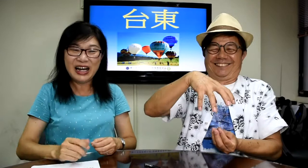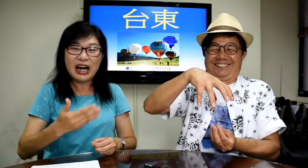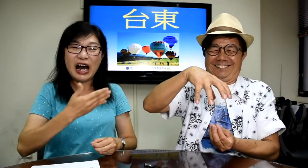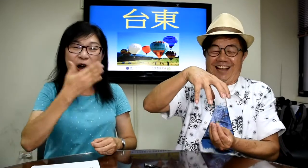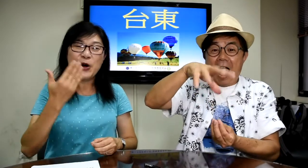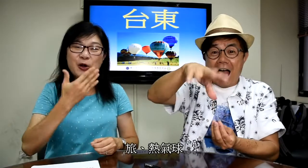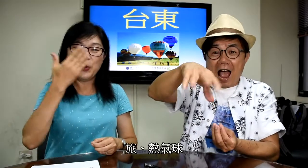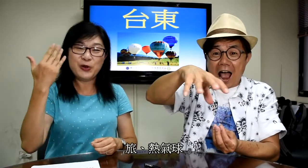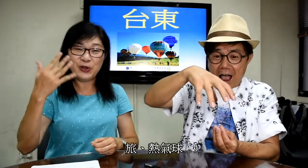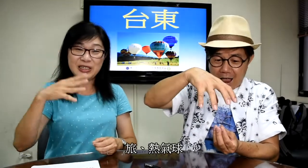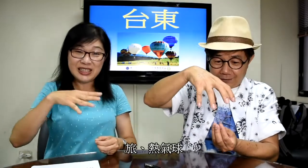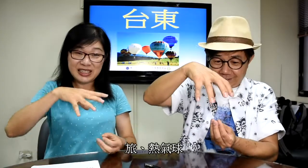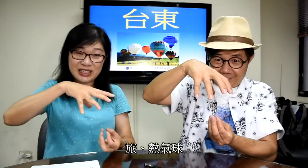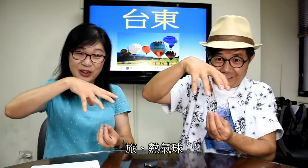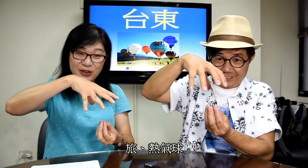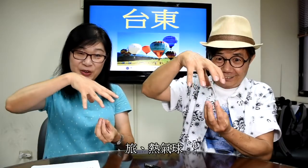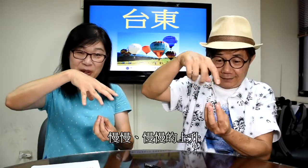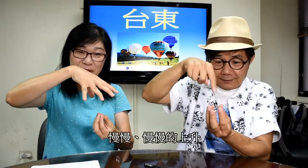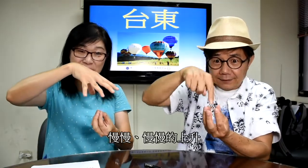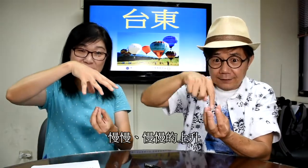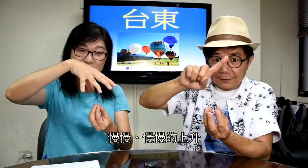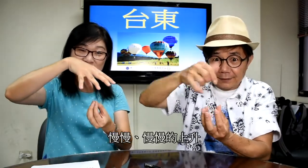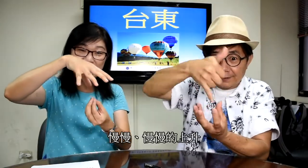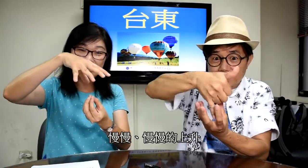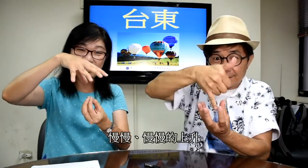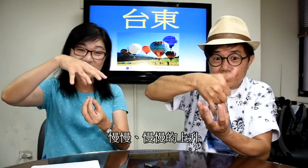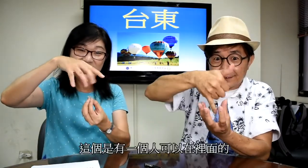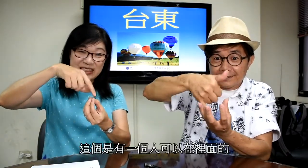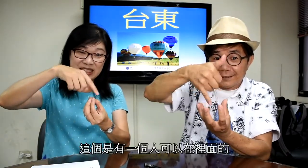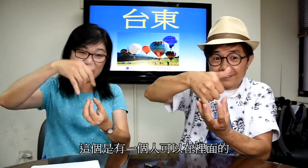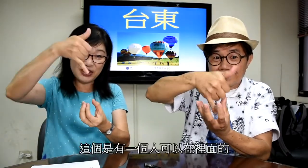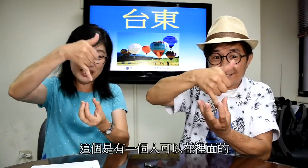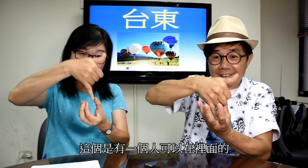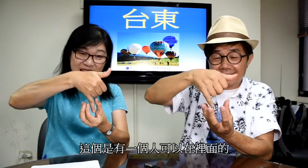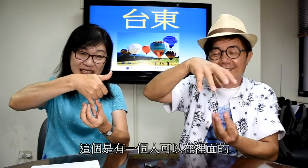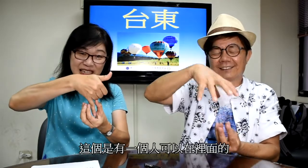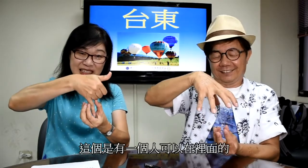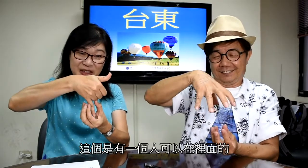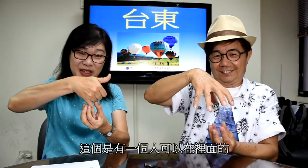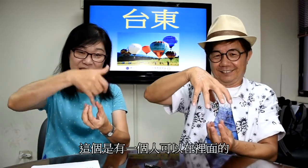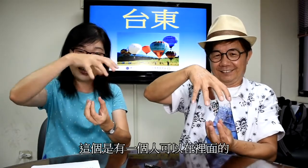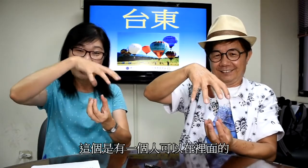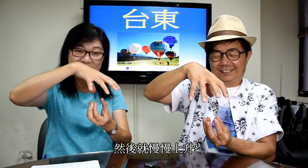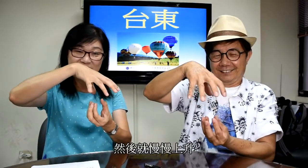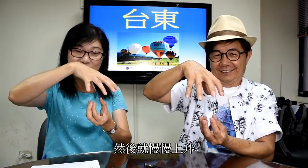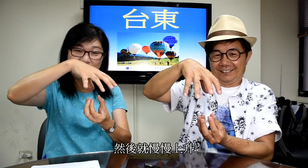啊，热气球慢慢的上升，这个是有一个人可以在这里面的。然后就